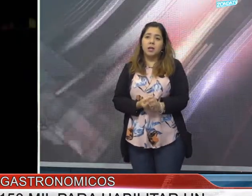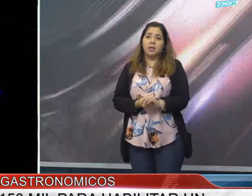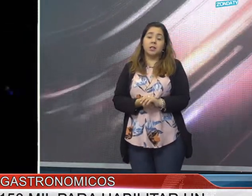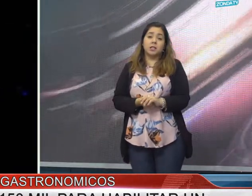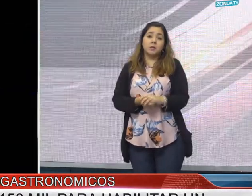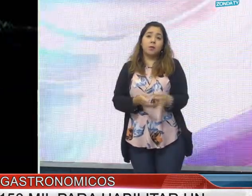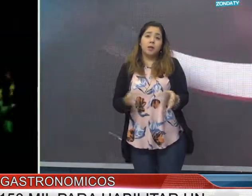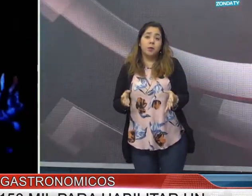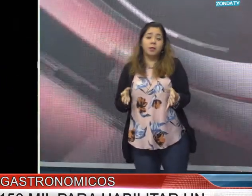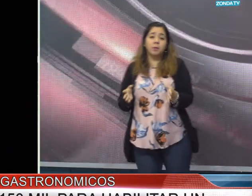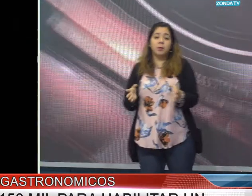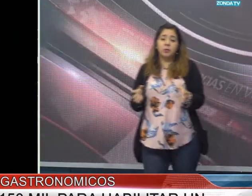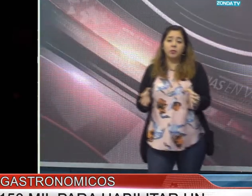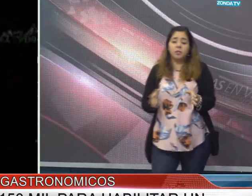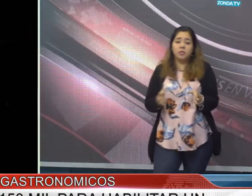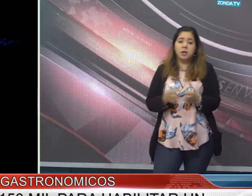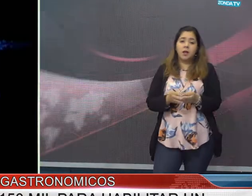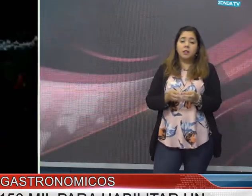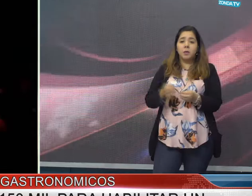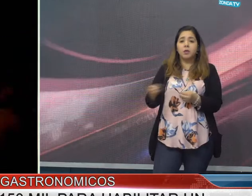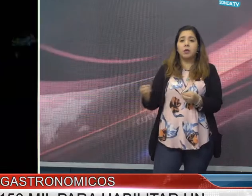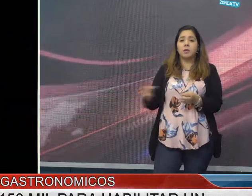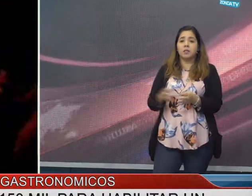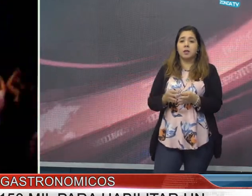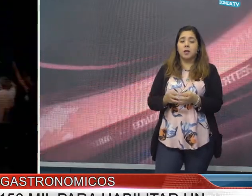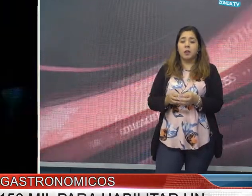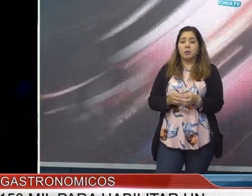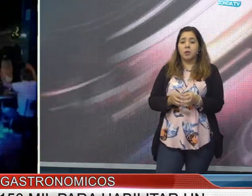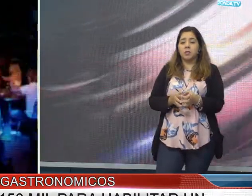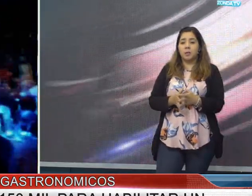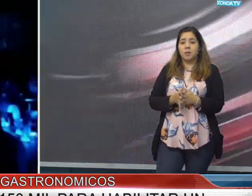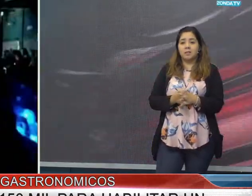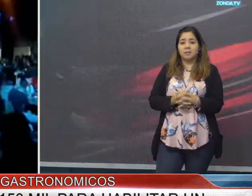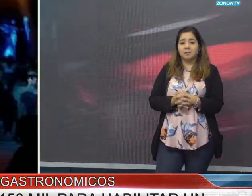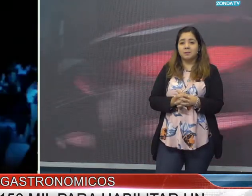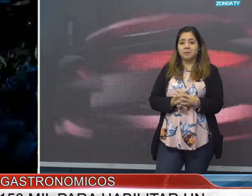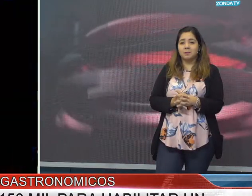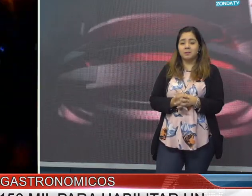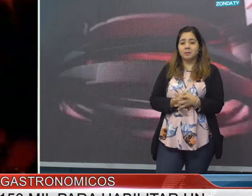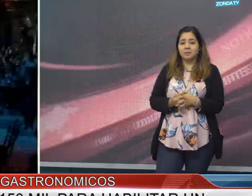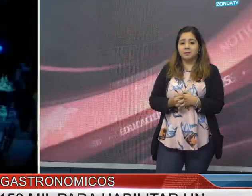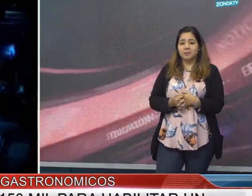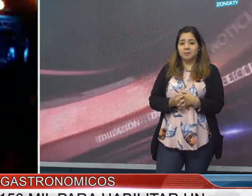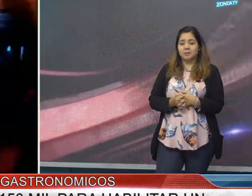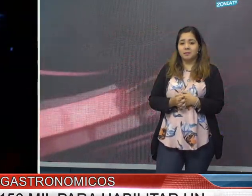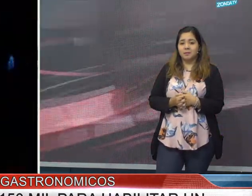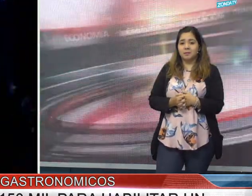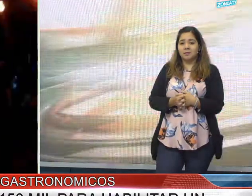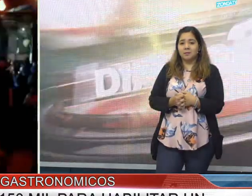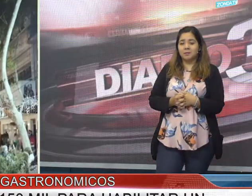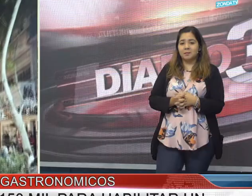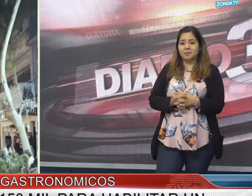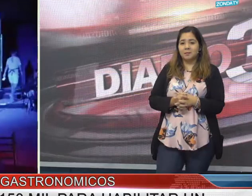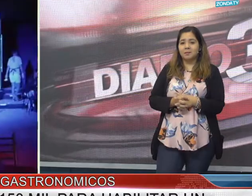que reciban una respuesta pronto entonces a este pedido que van a hacer en pocas horas más. Sí, estamos esperando que hable el